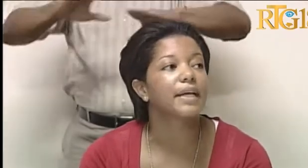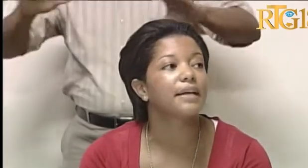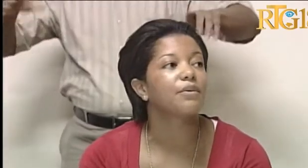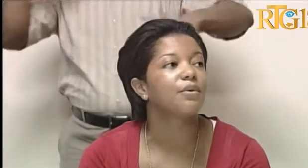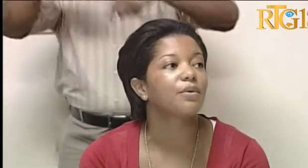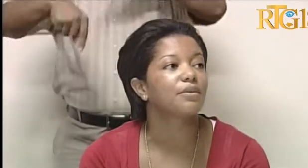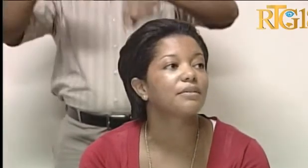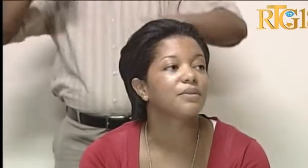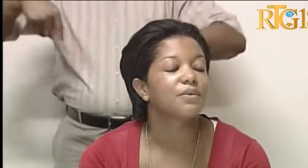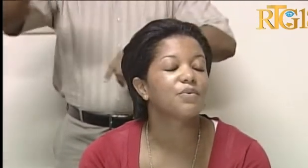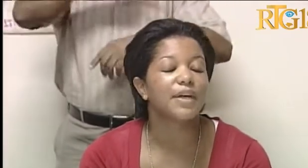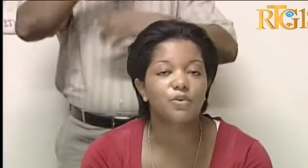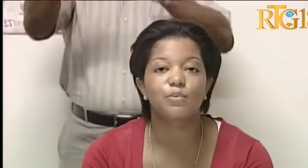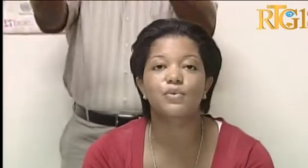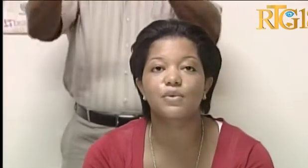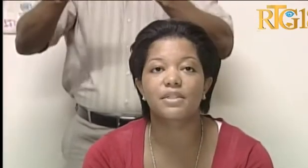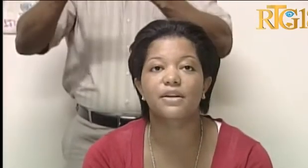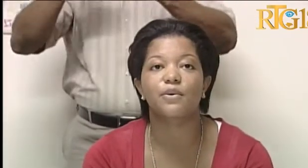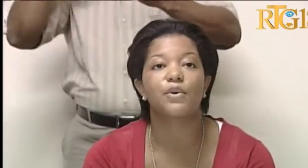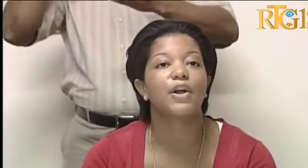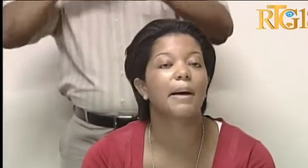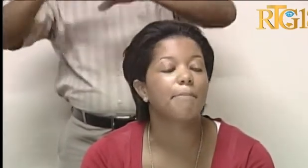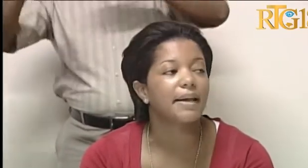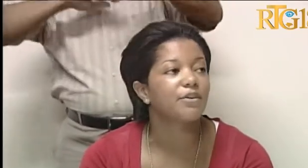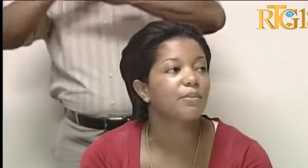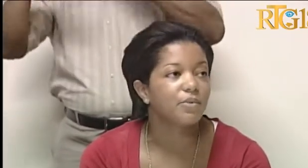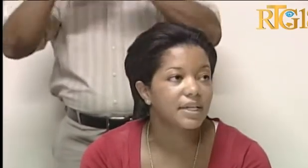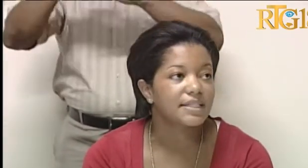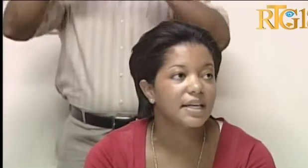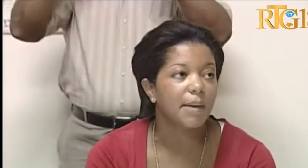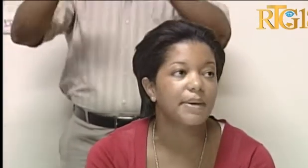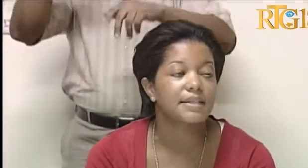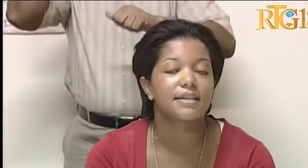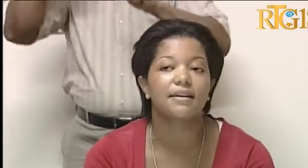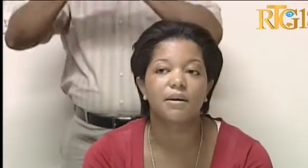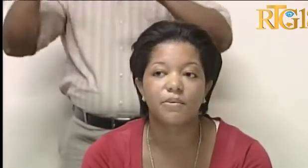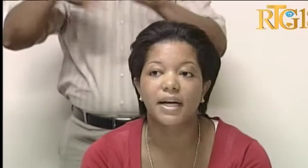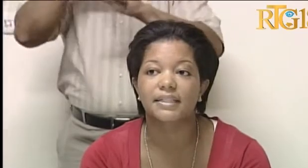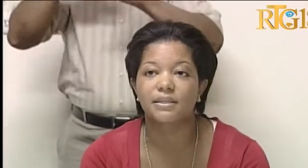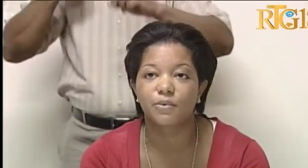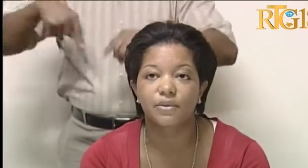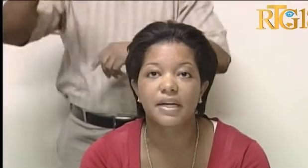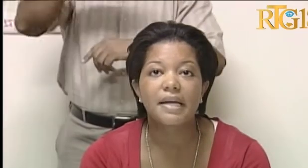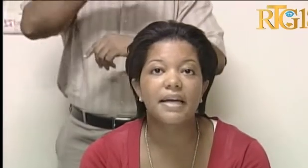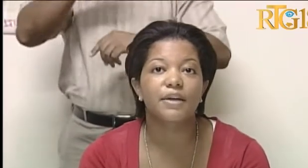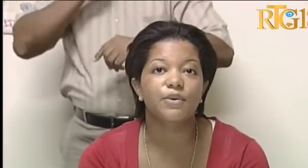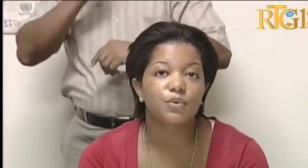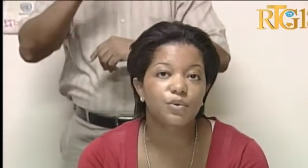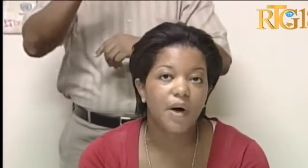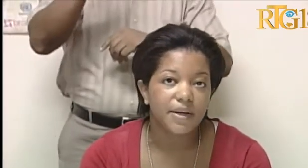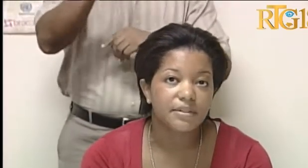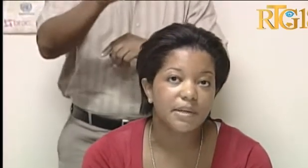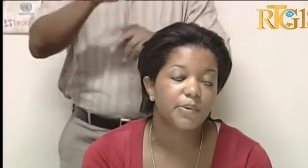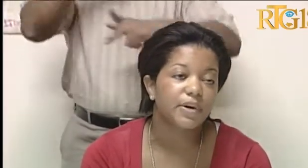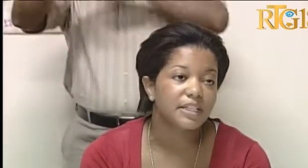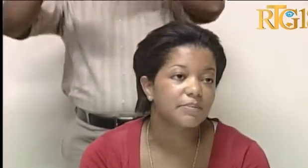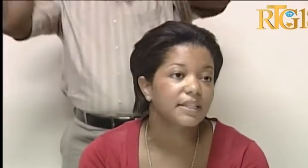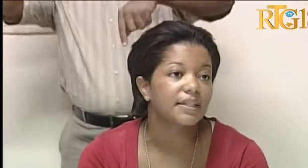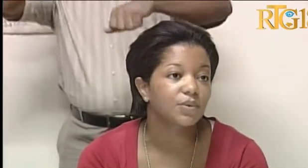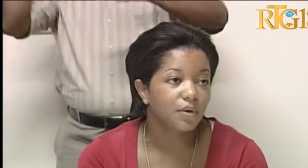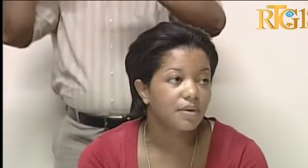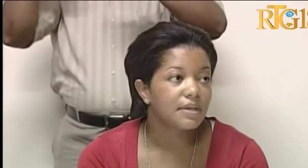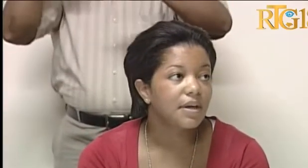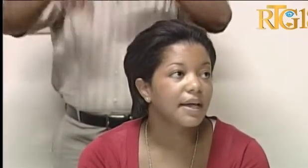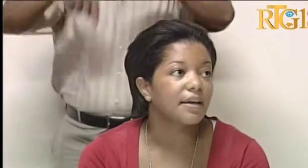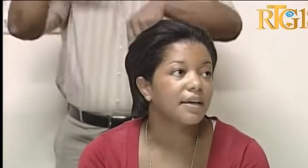nous voulons faire tout le monde songer que l'on a parlé de moun handicapé, c'est grand moun ak ti moun et que tout droit yo c'est pour